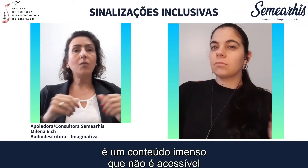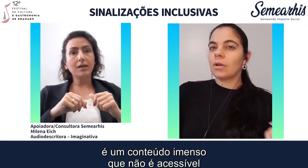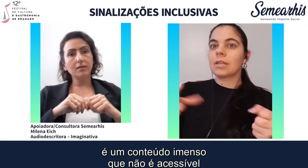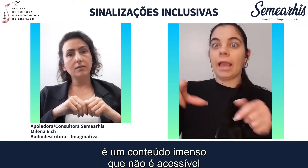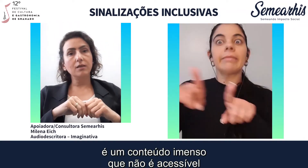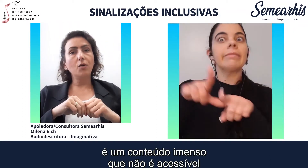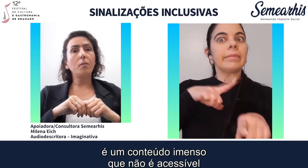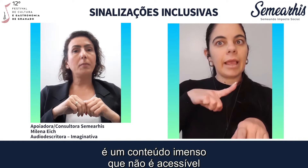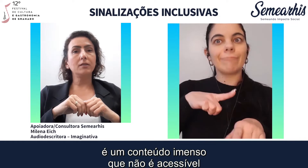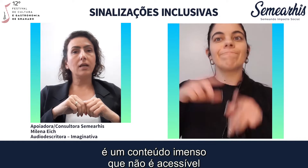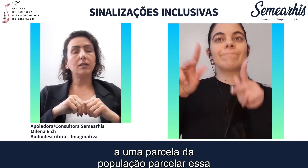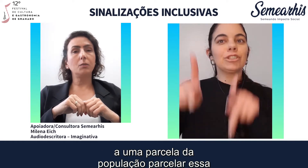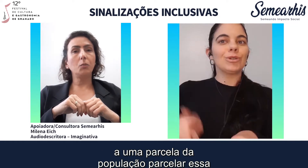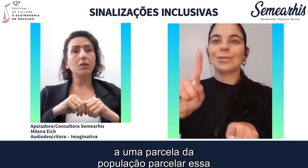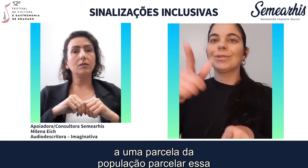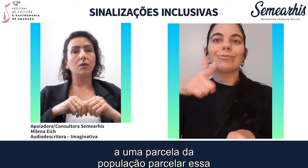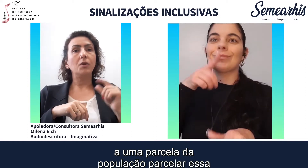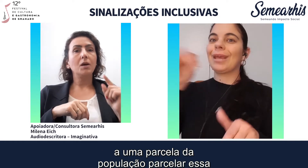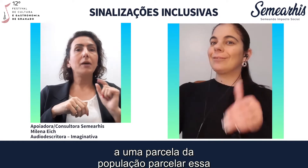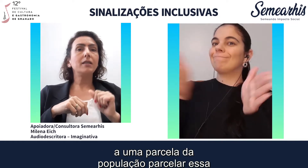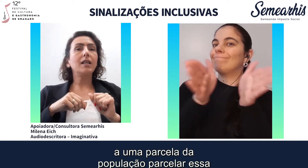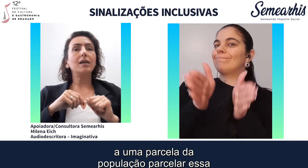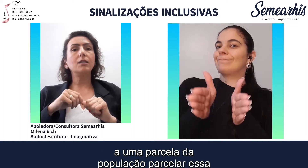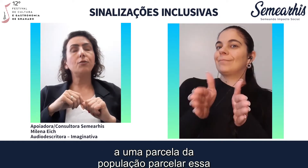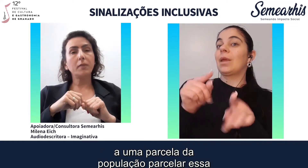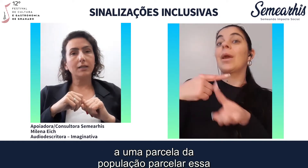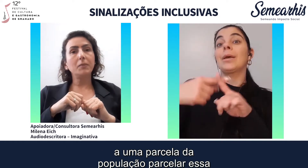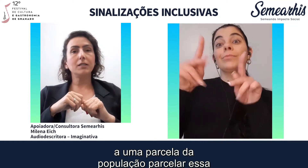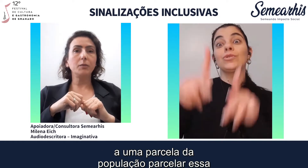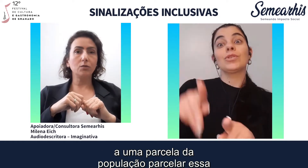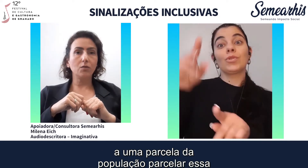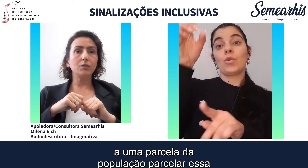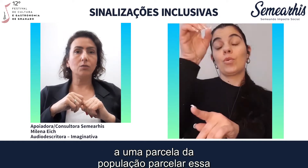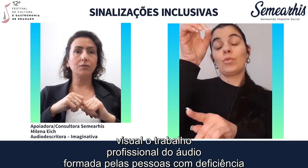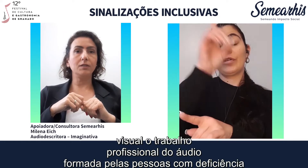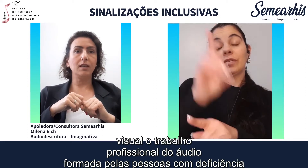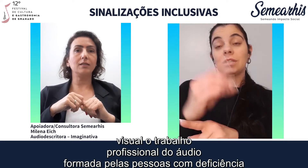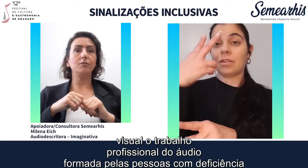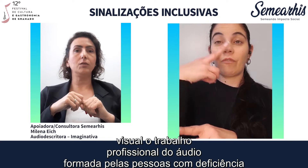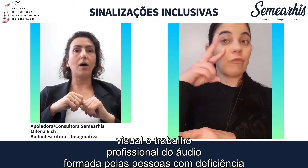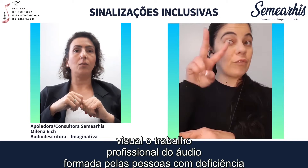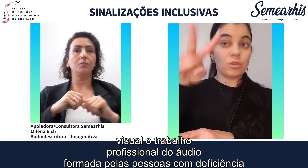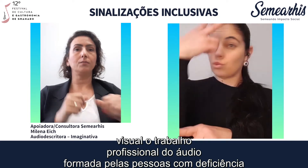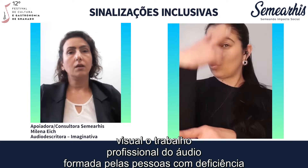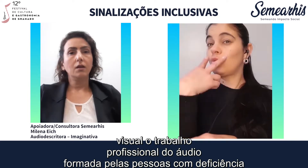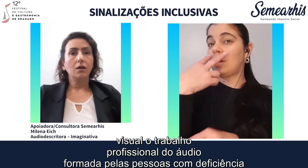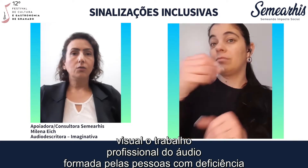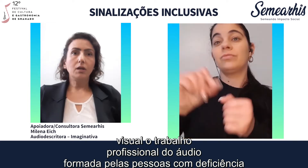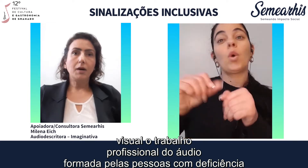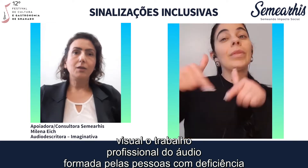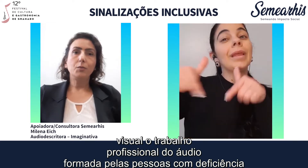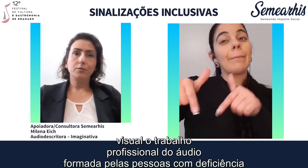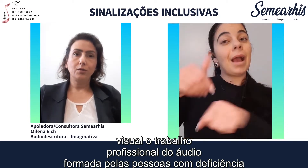que não é acessível a uma parcela da população. Parcela essa formada pelas pessoas com deficiência visual.